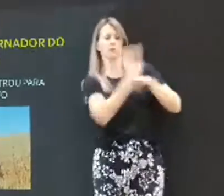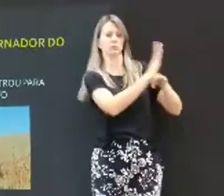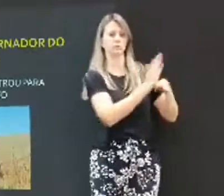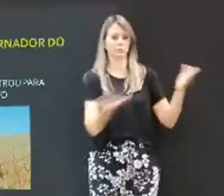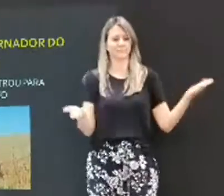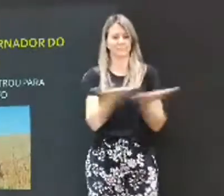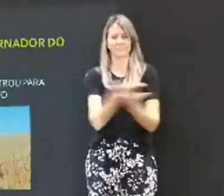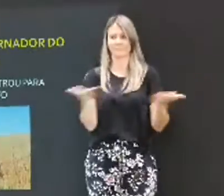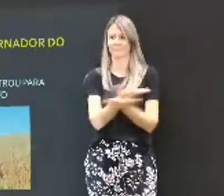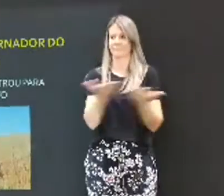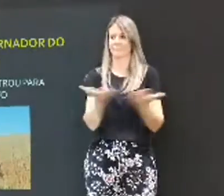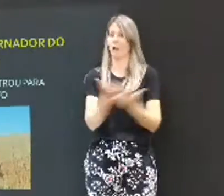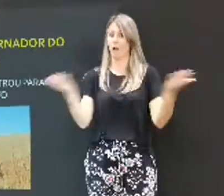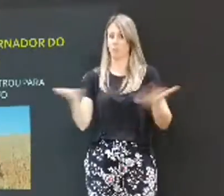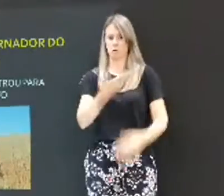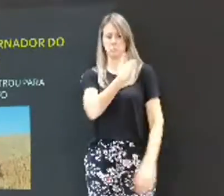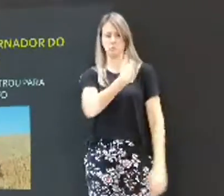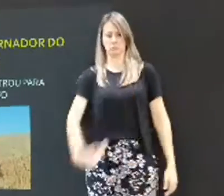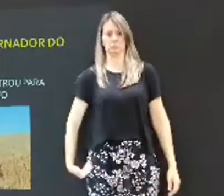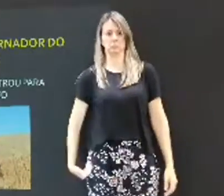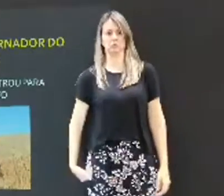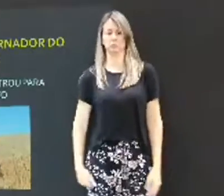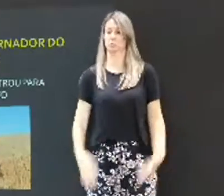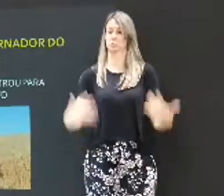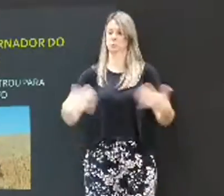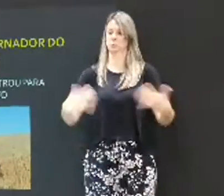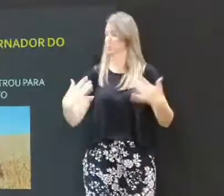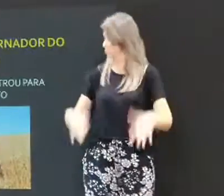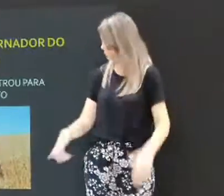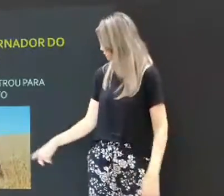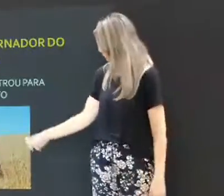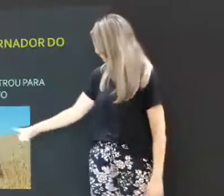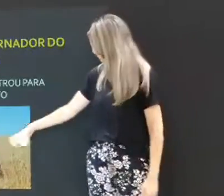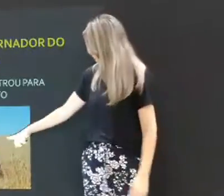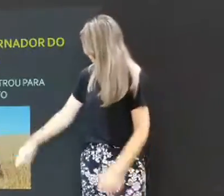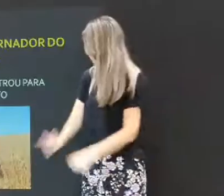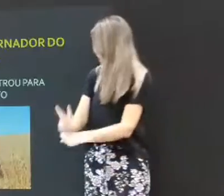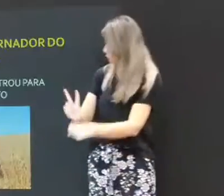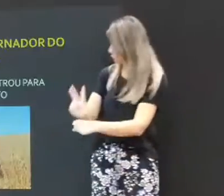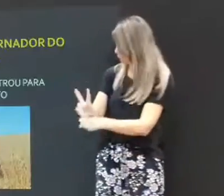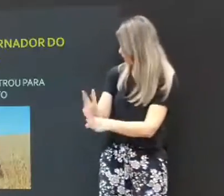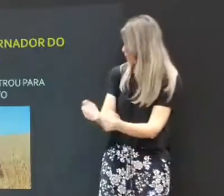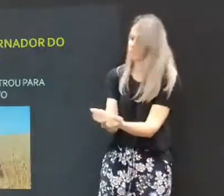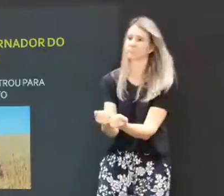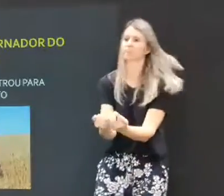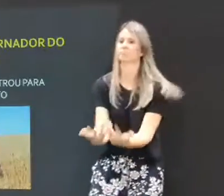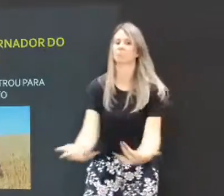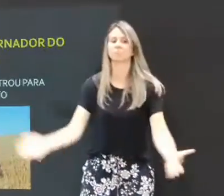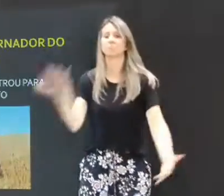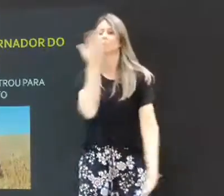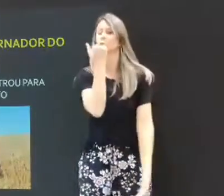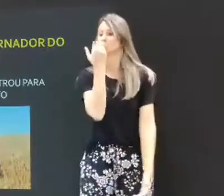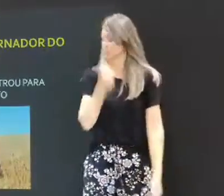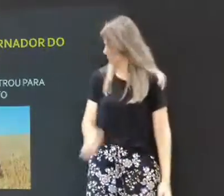seria superior a José apenas no trono. E tudo que José fizesse, ele precisava conversar com o rei. com o